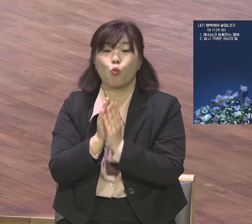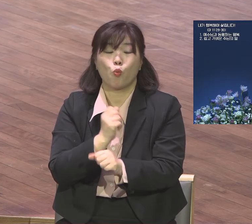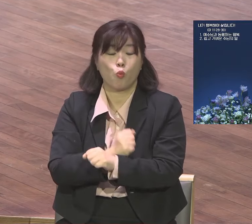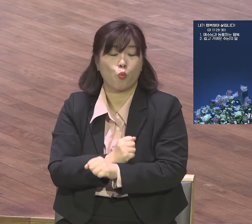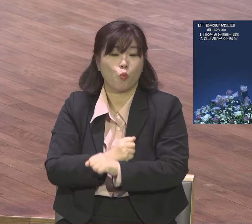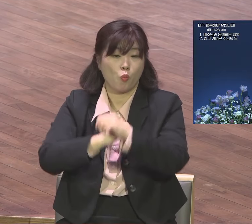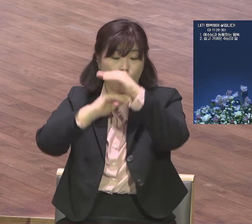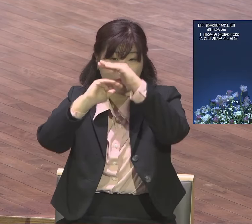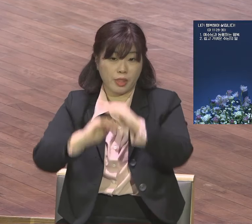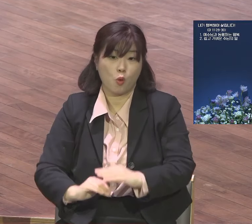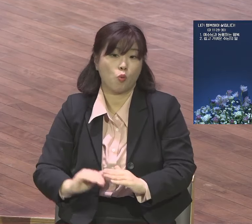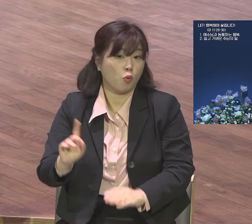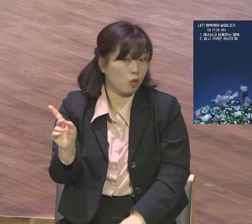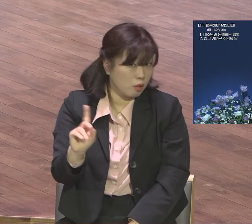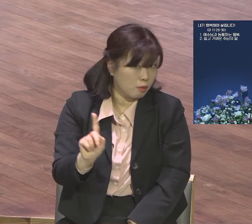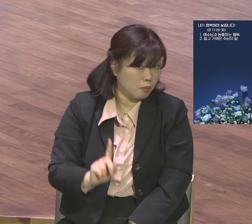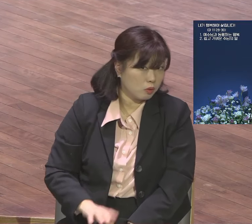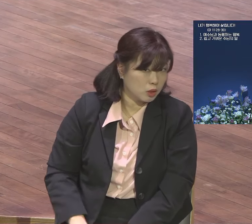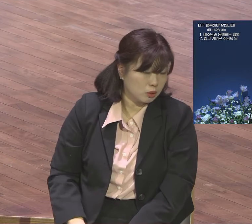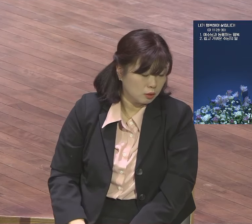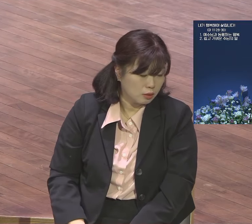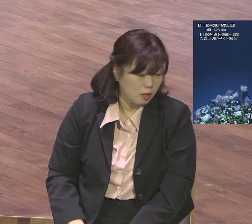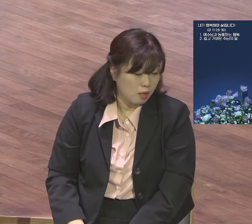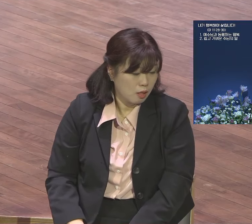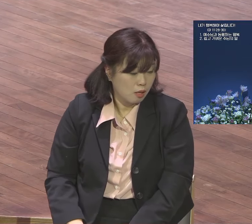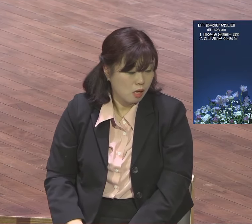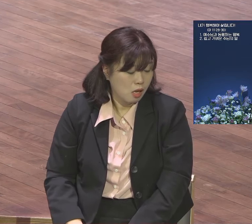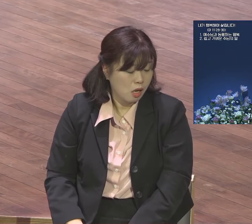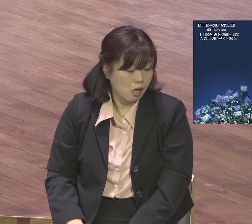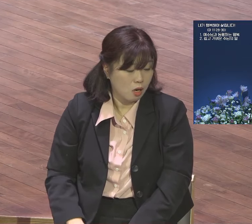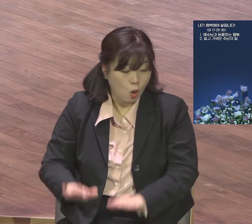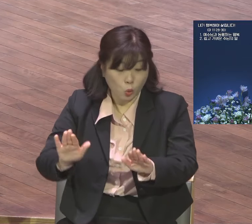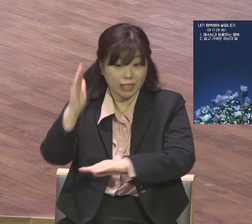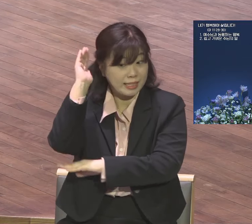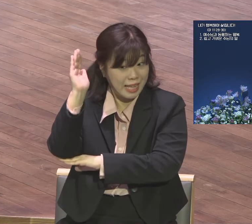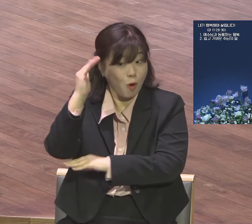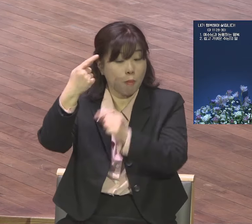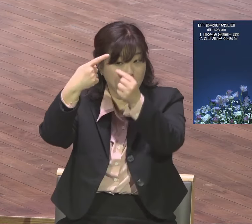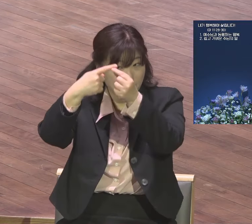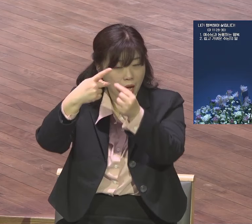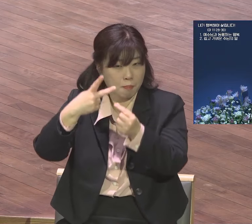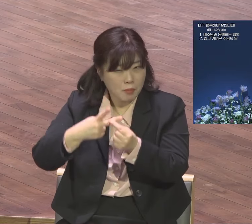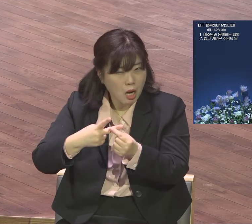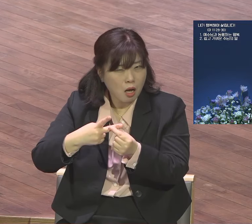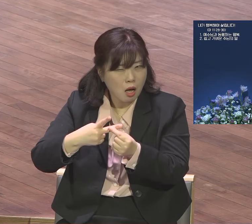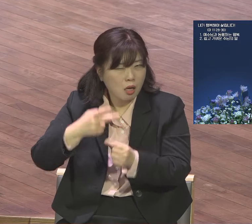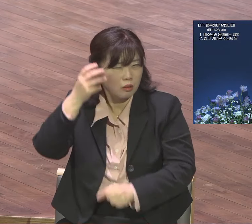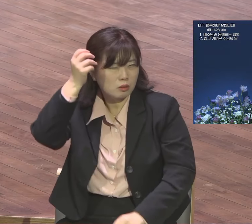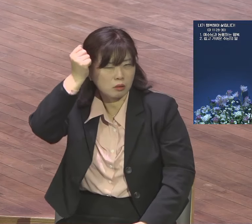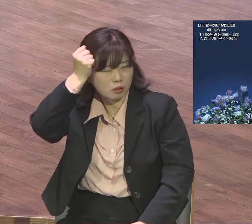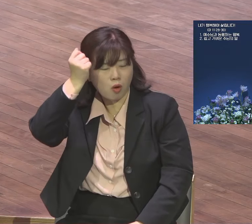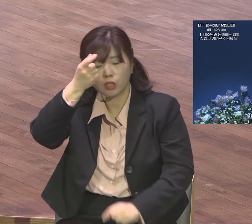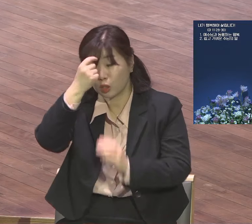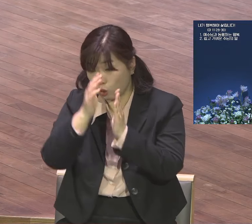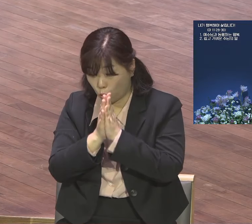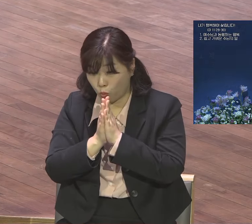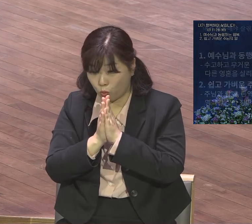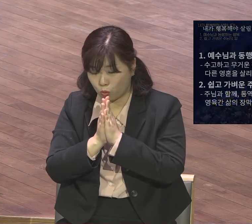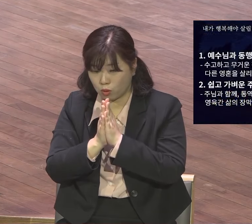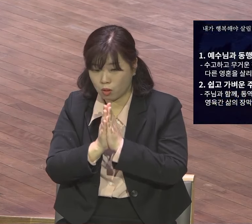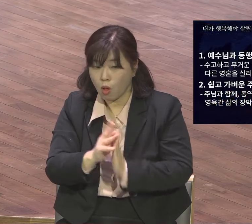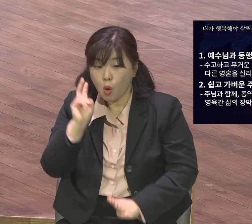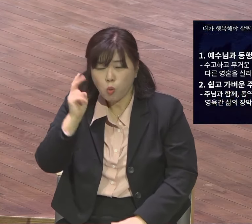나아가겠습니다. 먼저 오늘 강단을 통해 주신 말씀을 붙잡고 기도드리겠습니다. 혹이라도 아직까지 가지고 있는 무거운